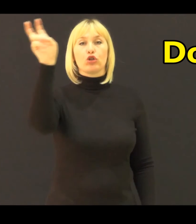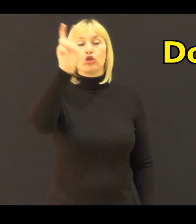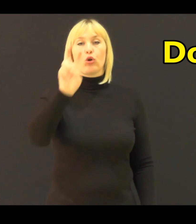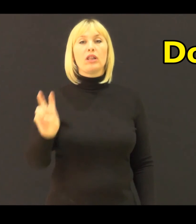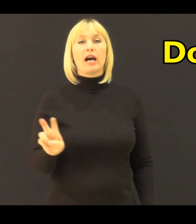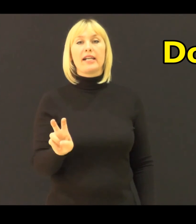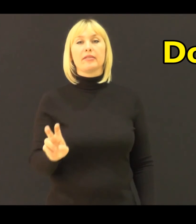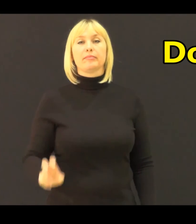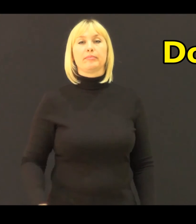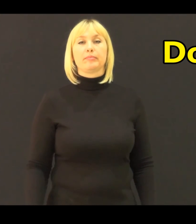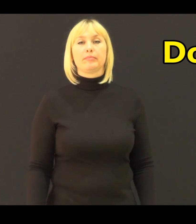Dolar.